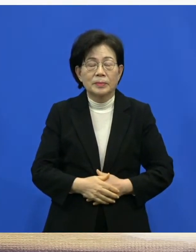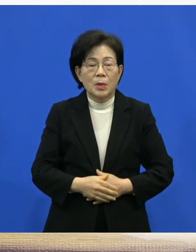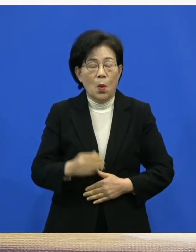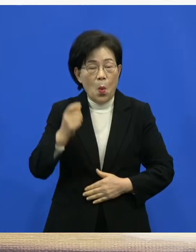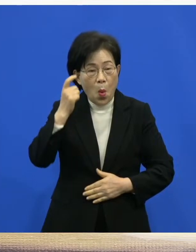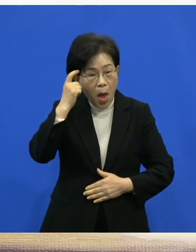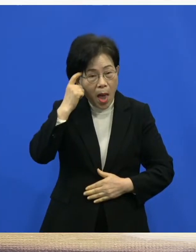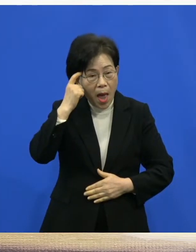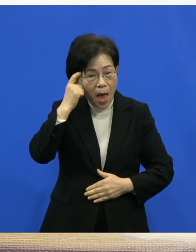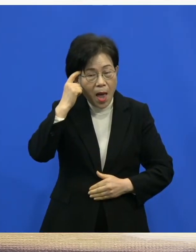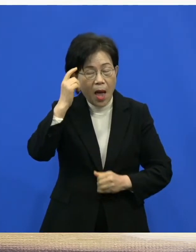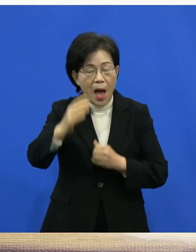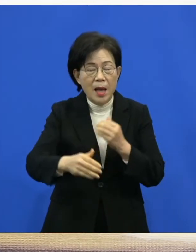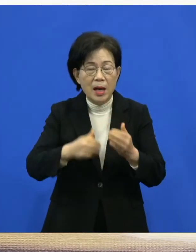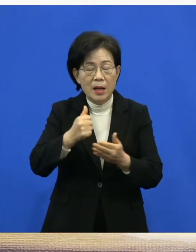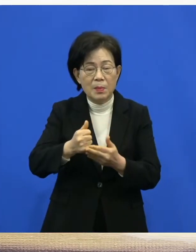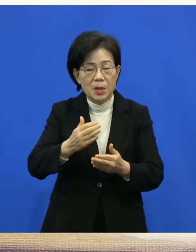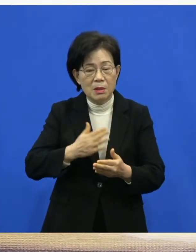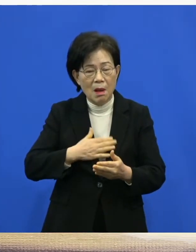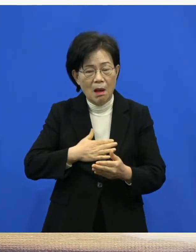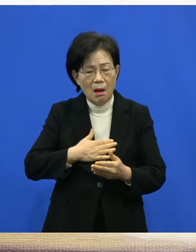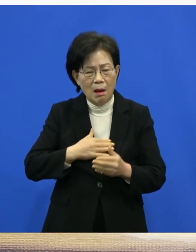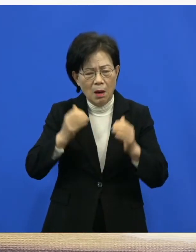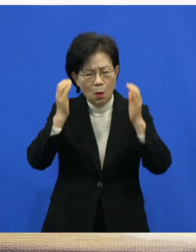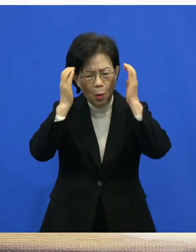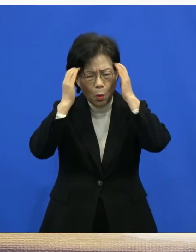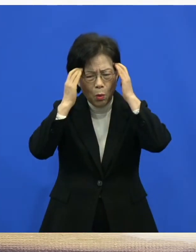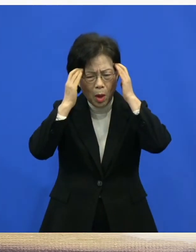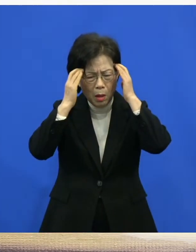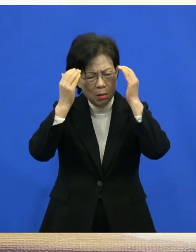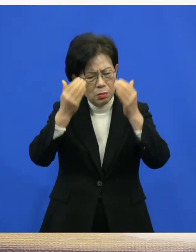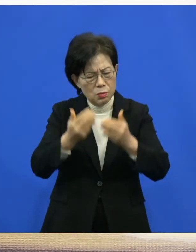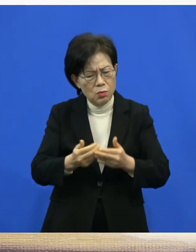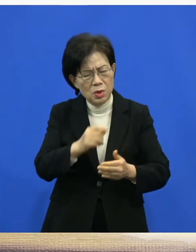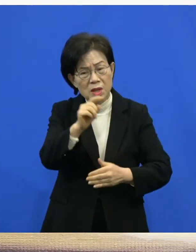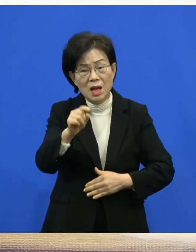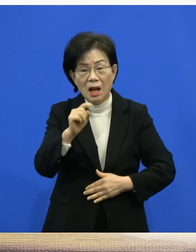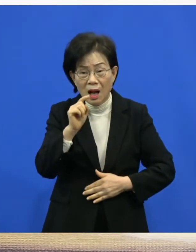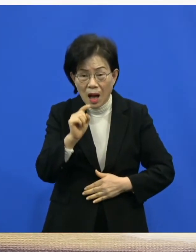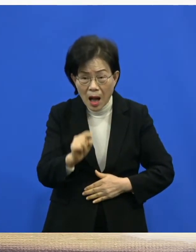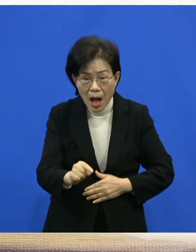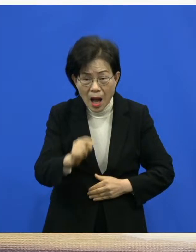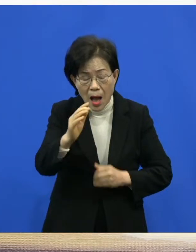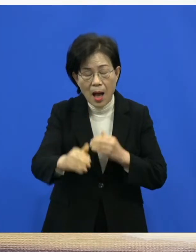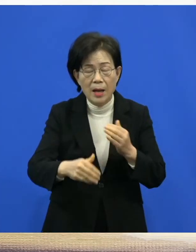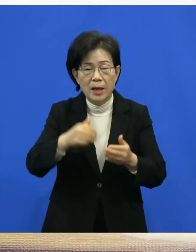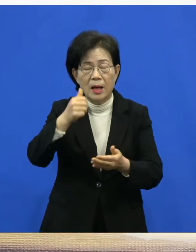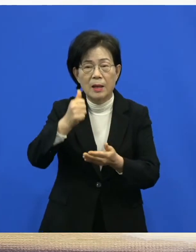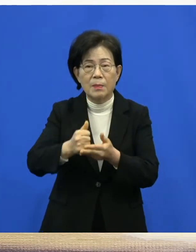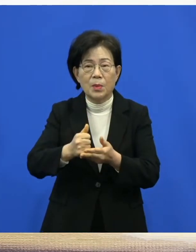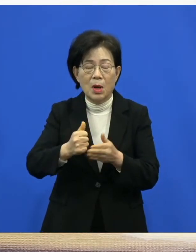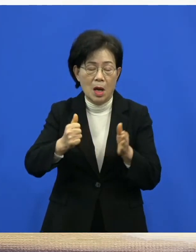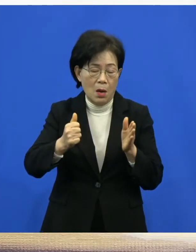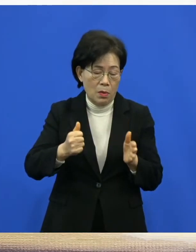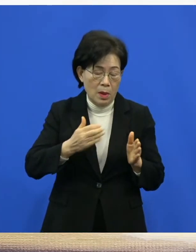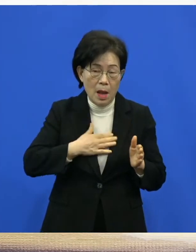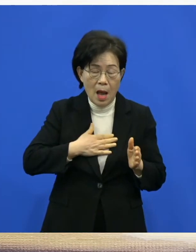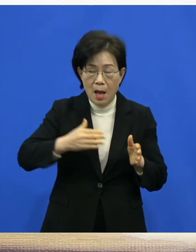왜 하나님이 나를 이렇게 엉뚱한 길로 인도하시는가? 이렇게 하나님과 우리의